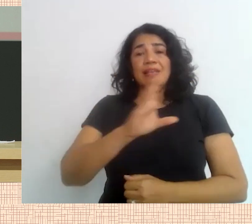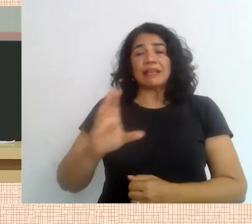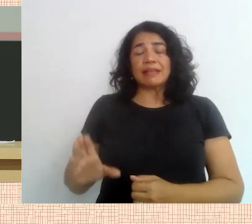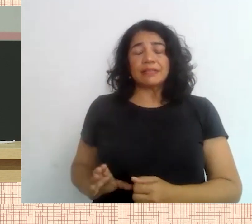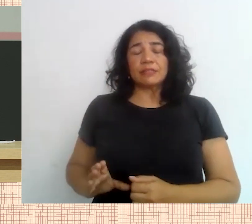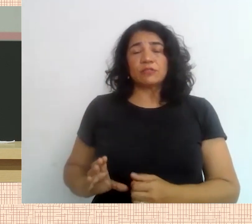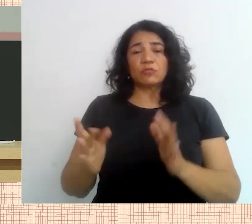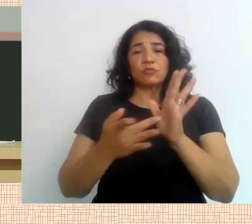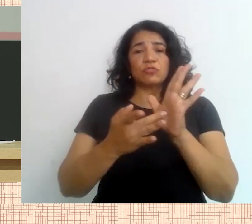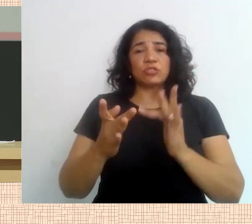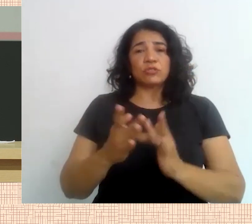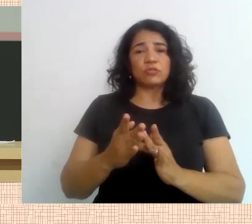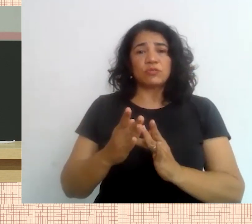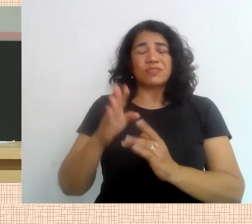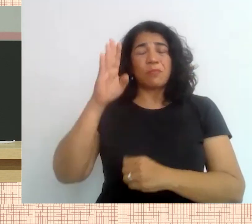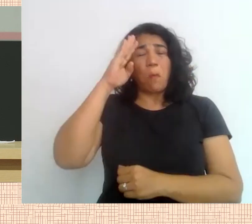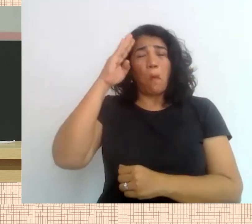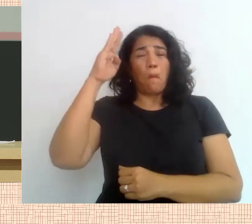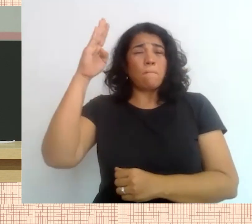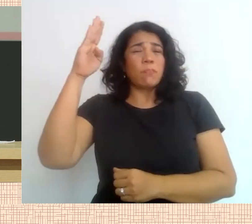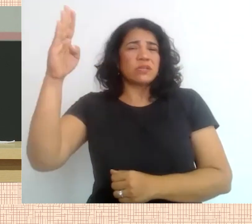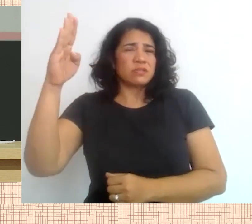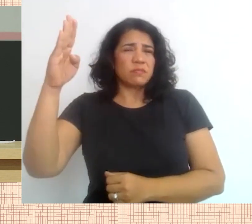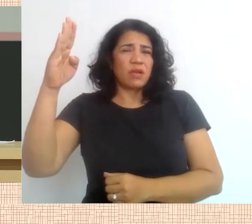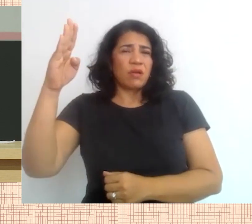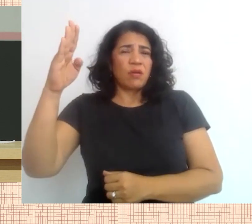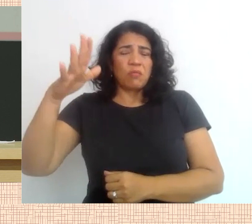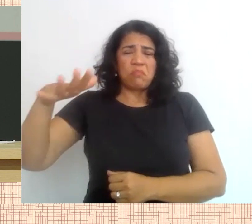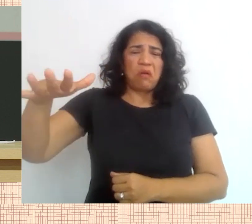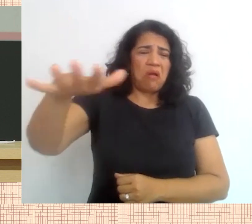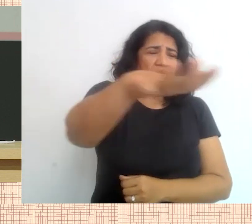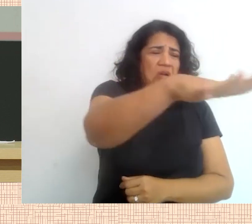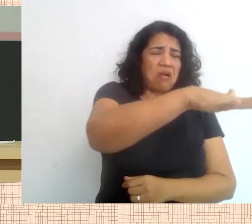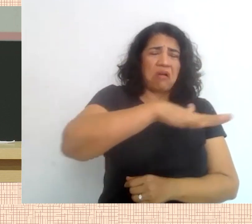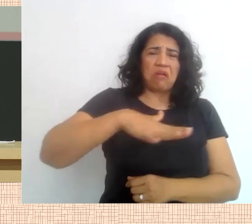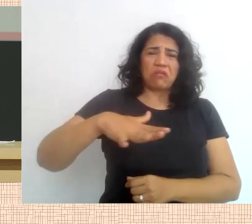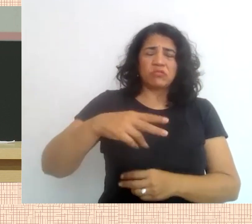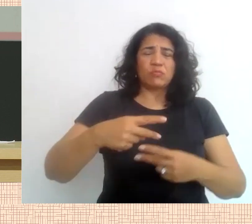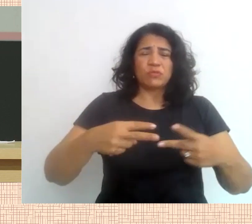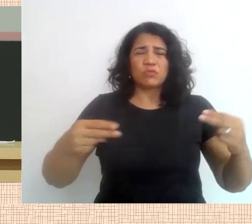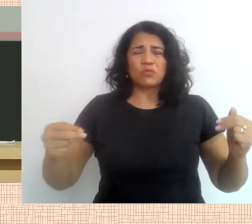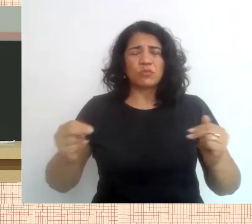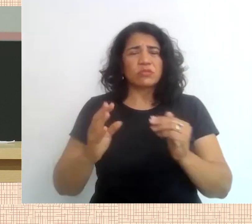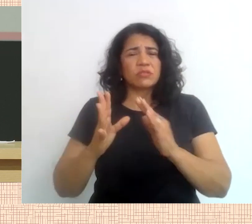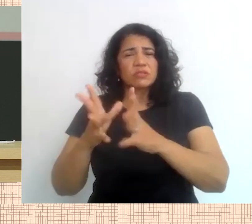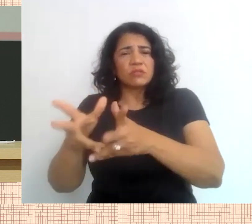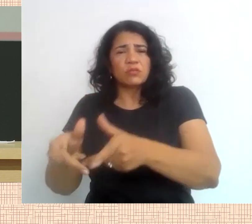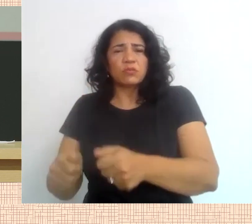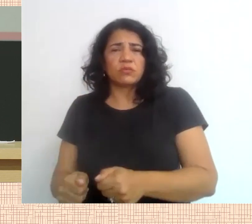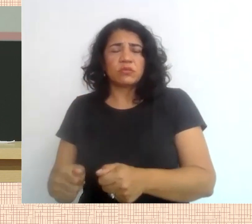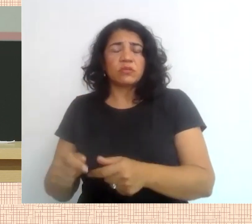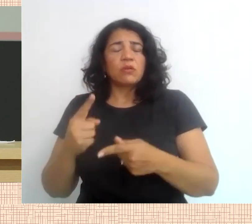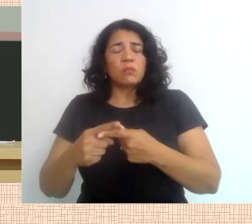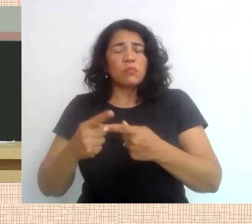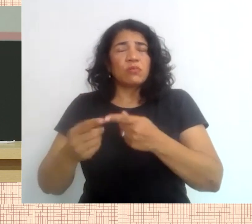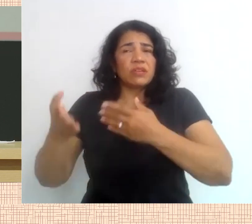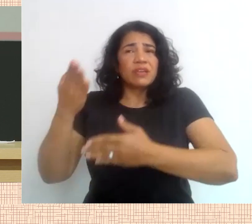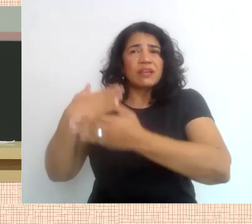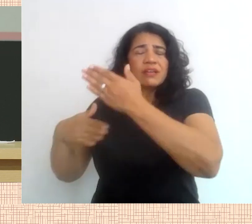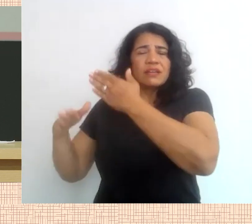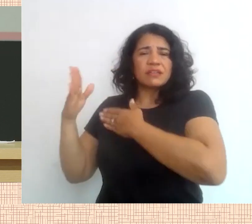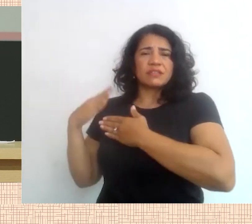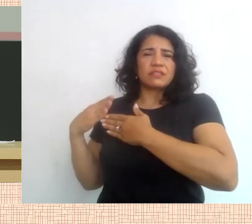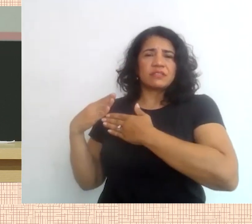lugar, como cabeça sobre todas as coisas. Aí vem um complemento do livro de